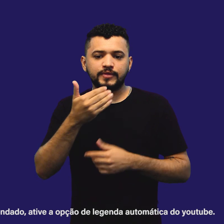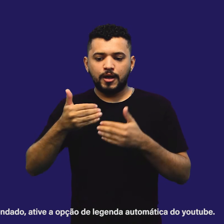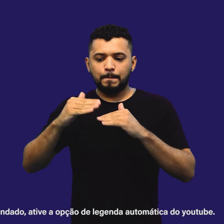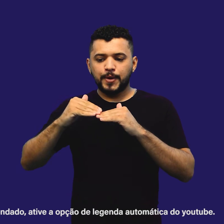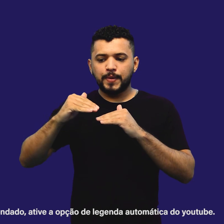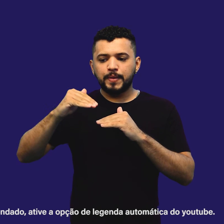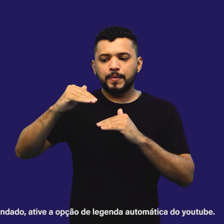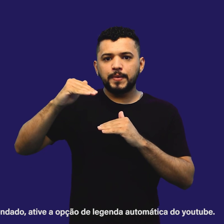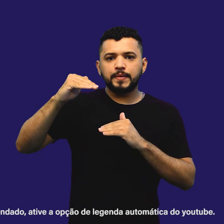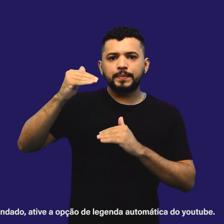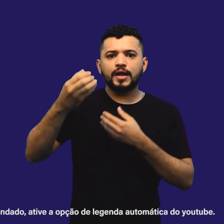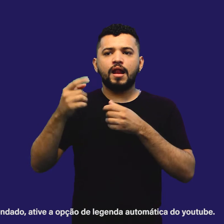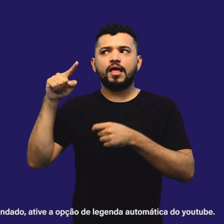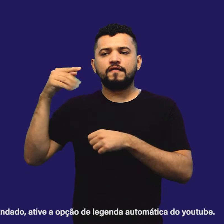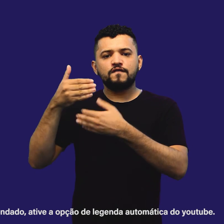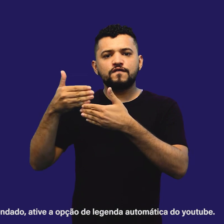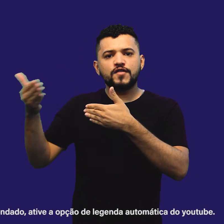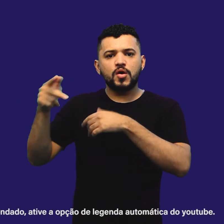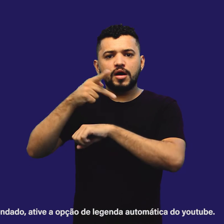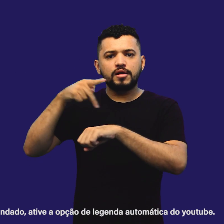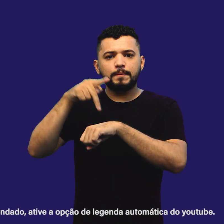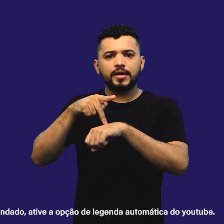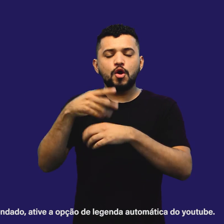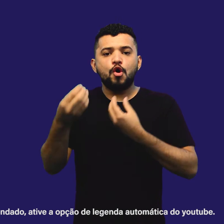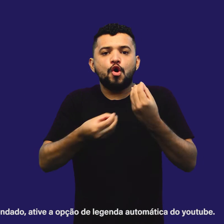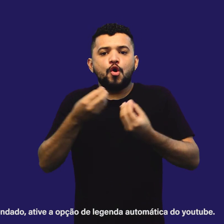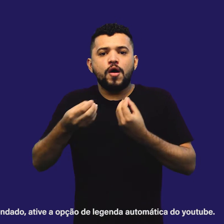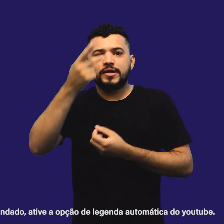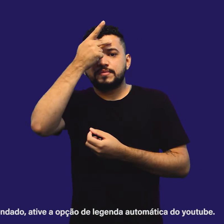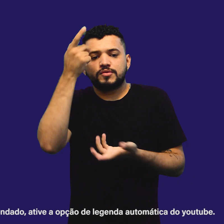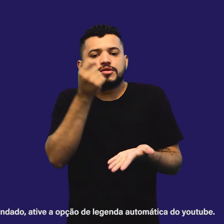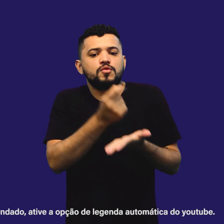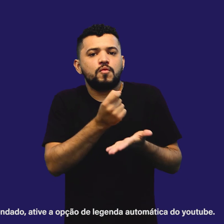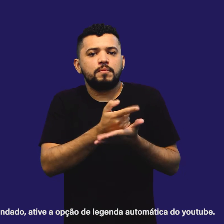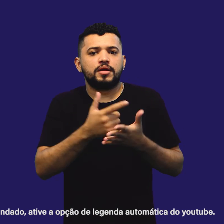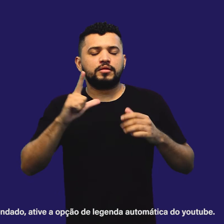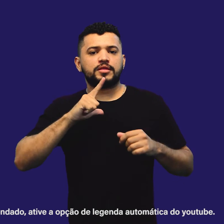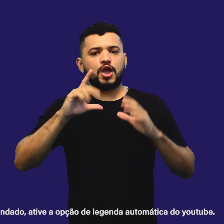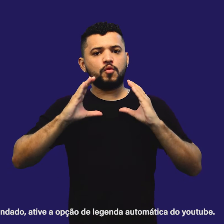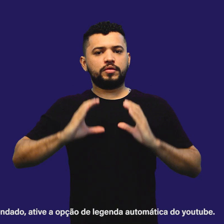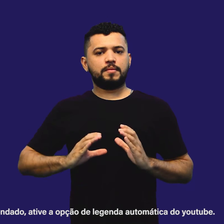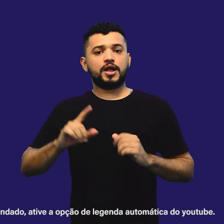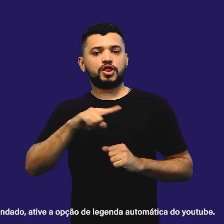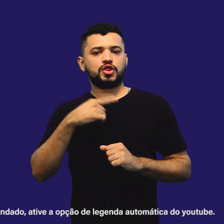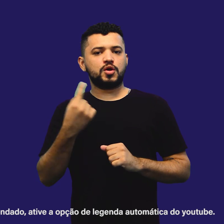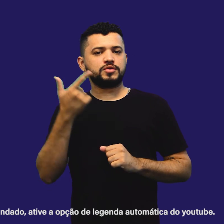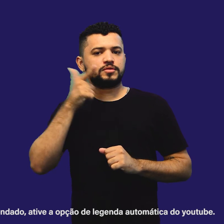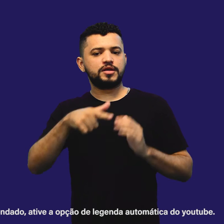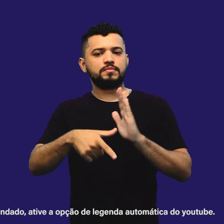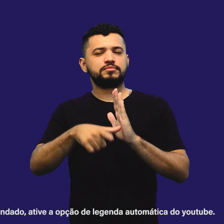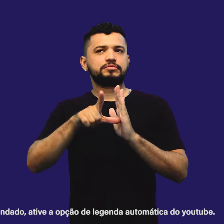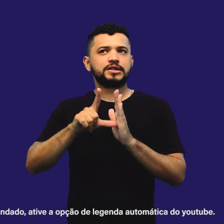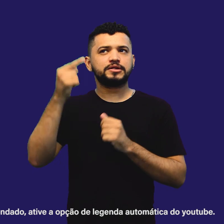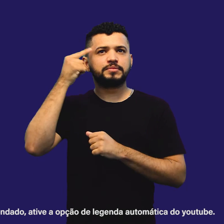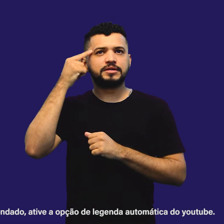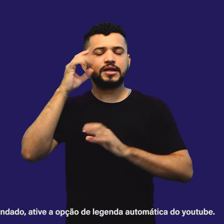consumidor está se comportando, a gente já consegue se antecipar aqui com muitas coisas. Olha, a minha